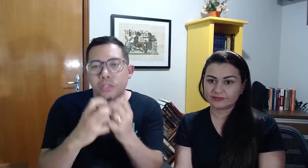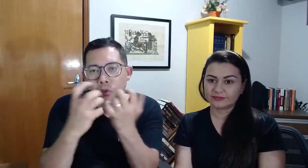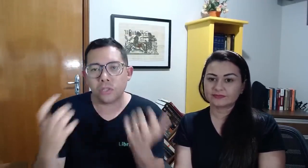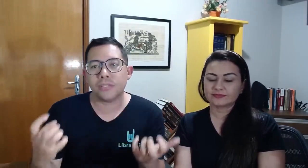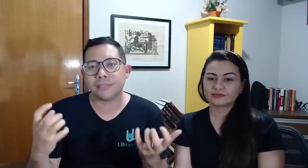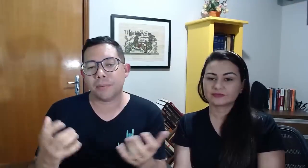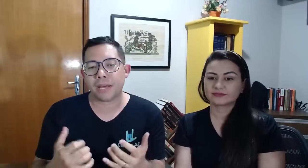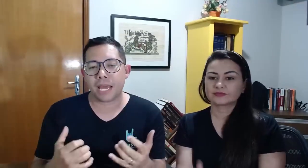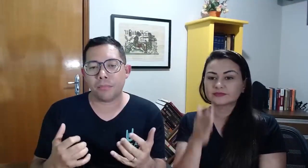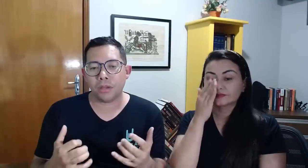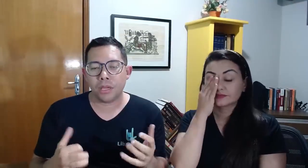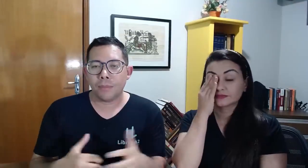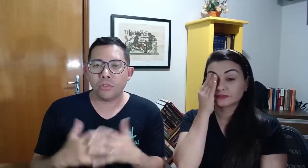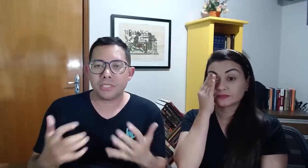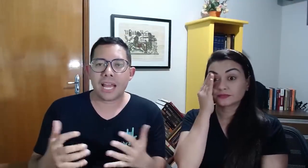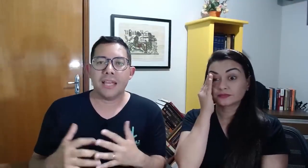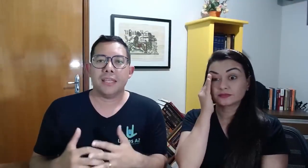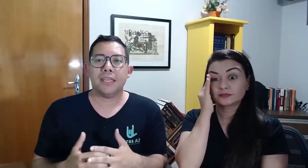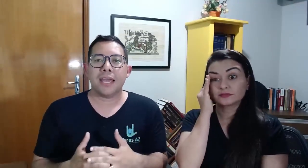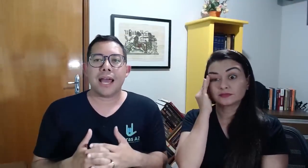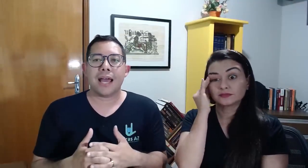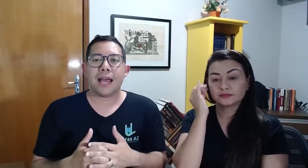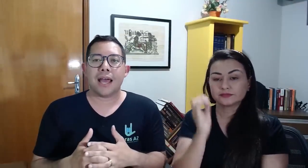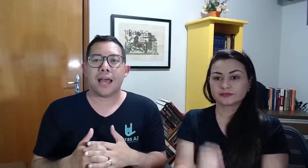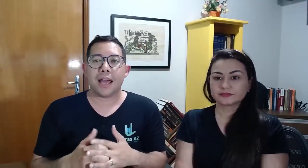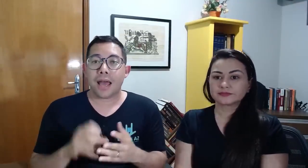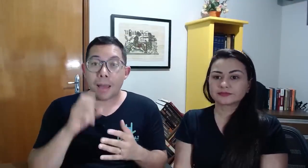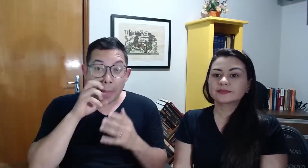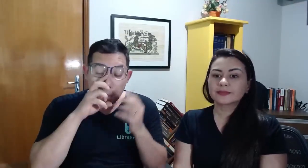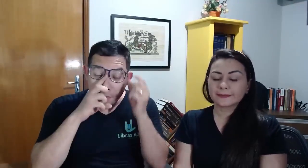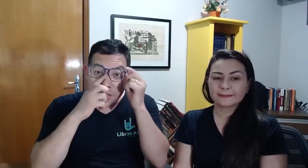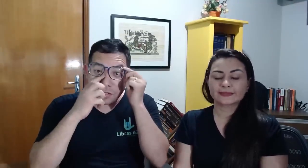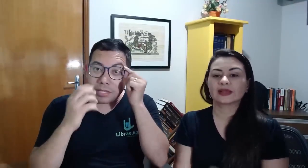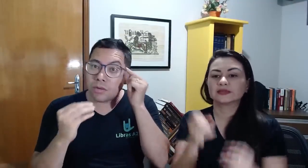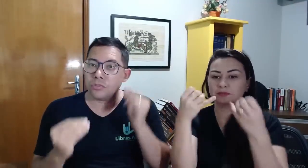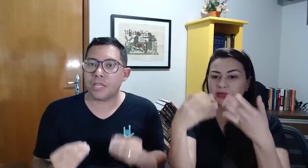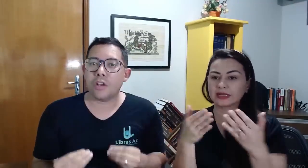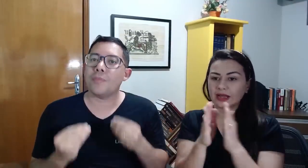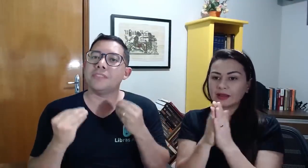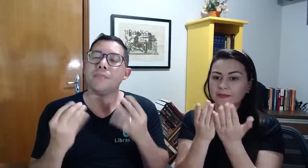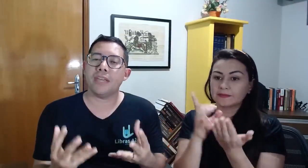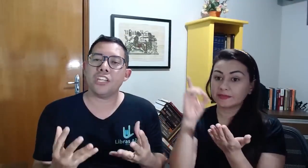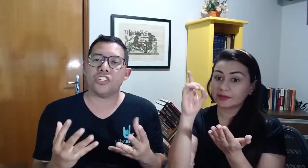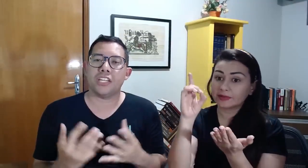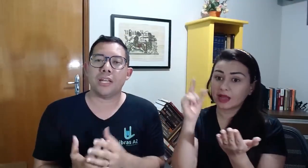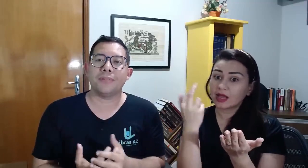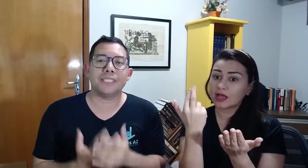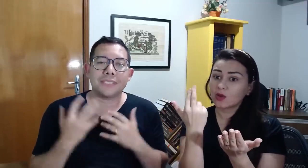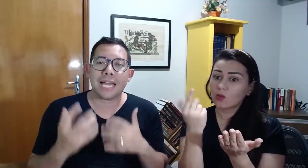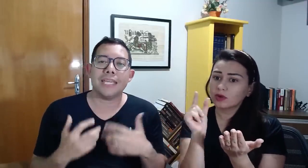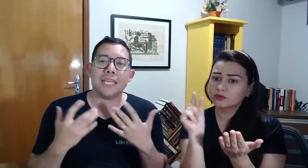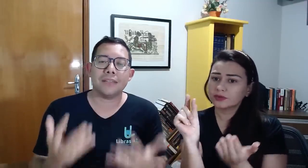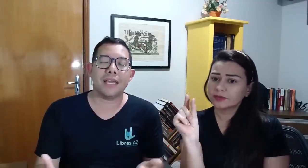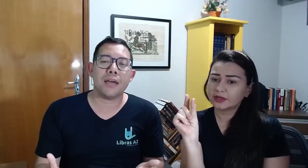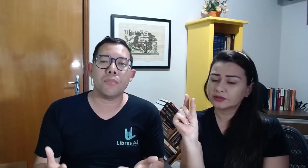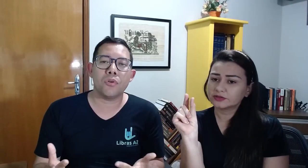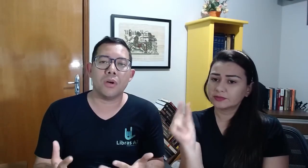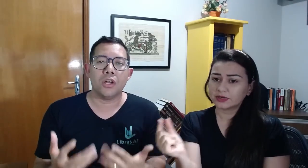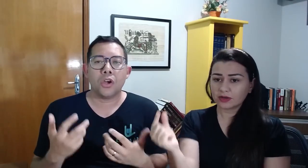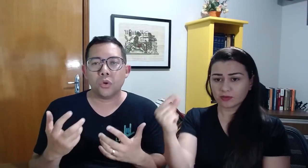intuito dessa parábola. Mostrar que a palavra de Deus ela é uma semente que ela precisa cair em terra boa. Ou seja,